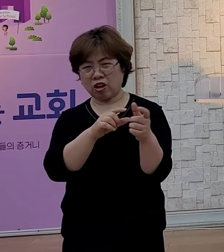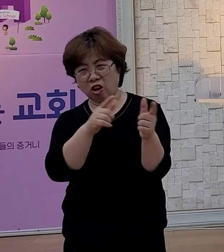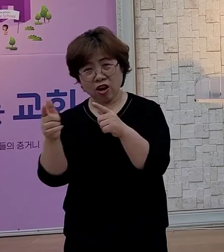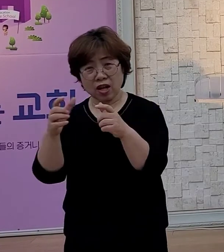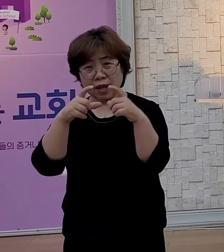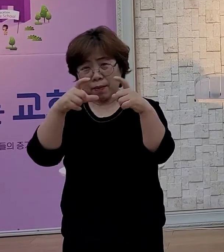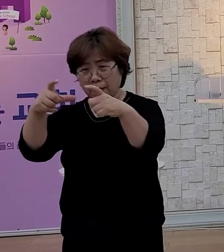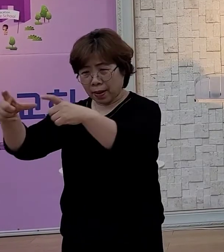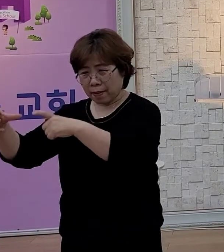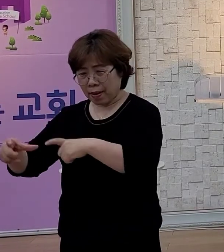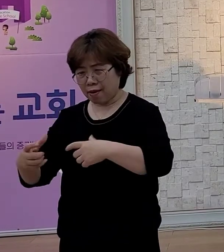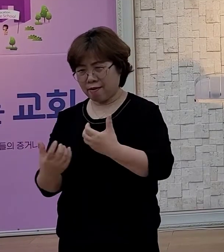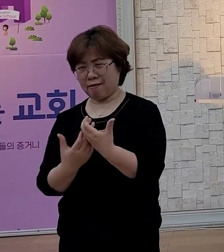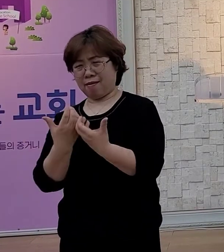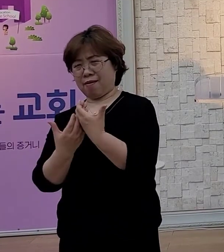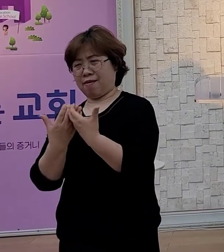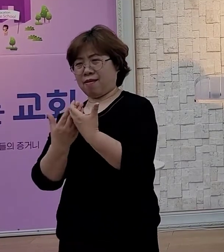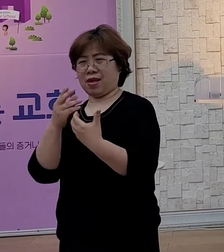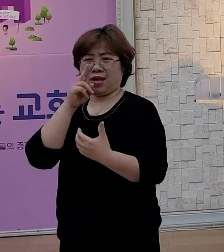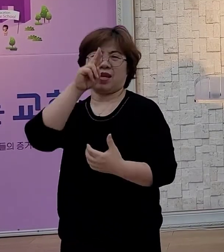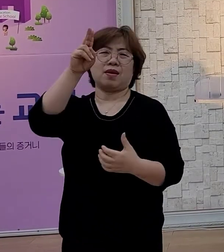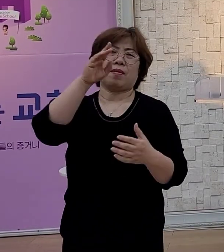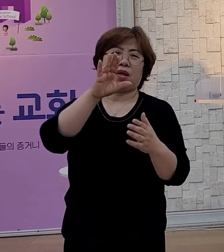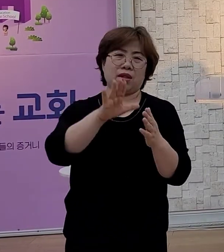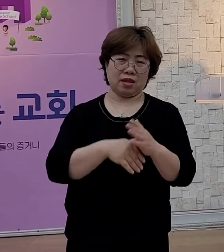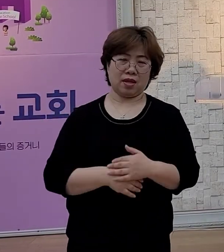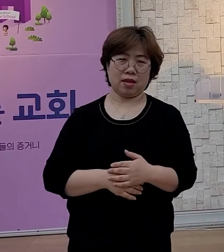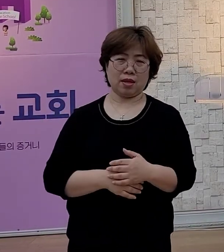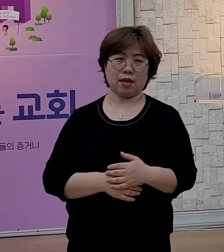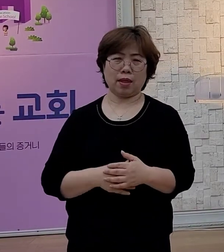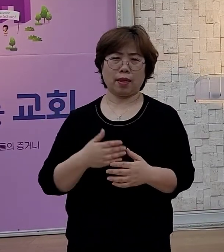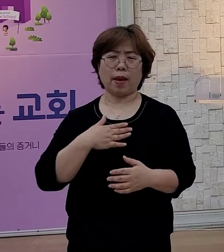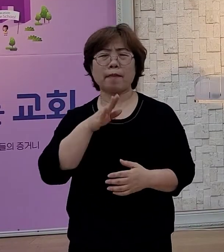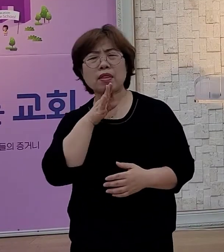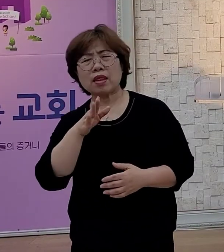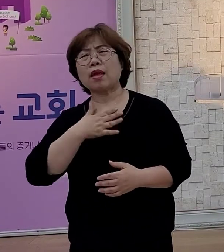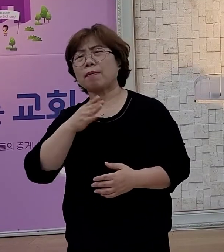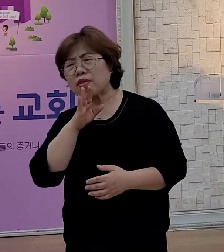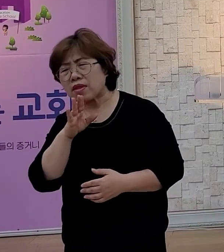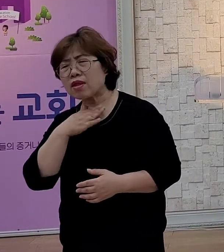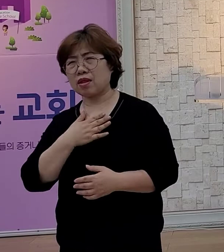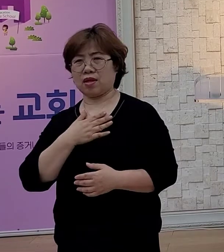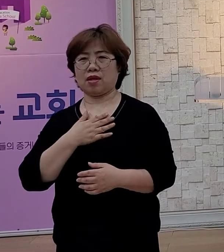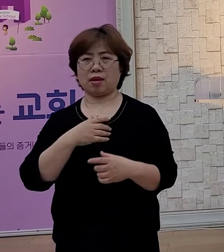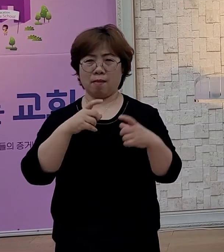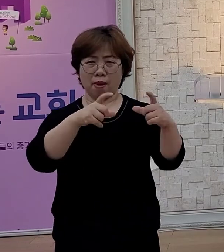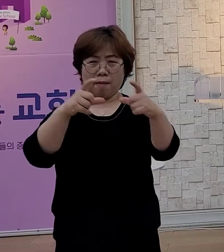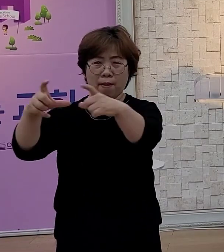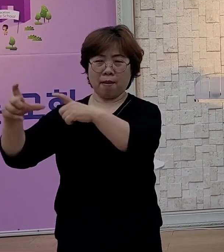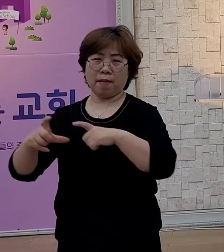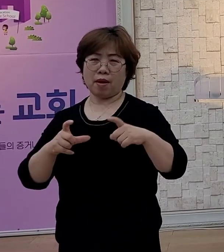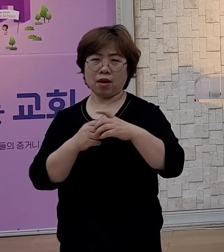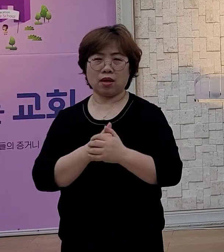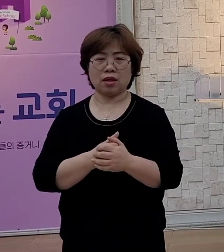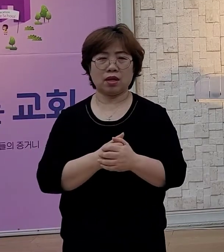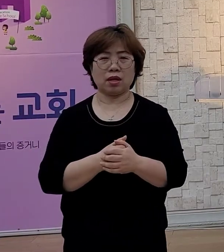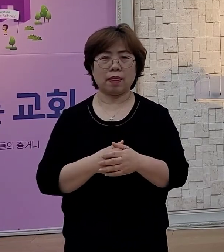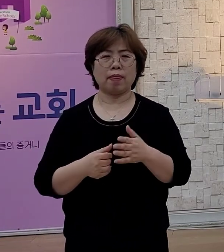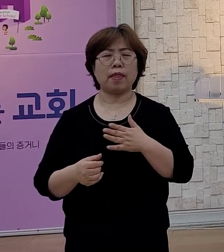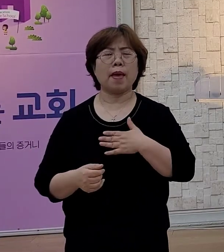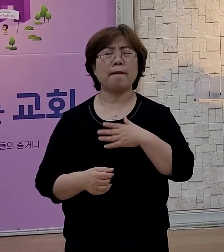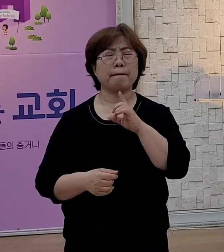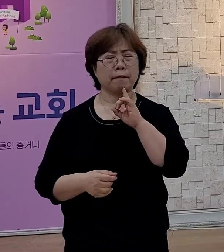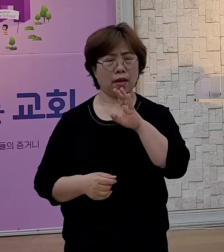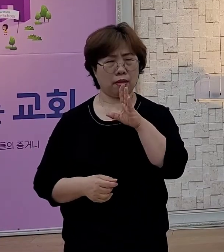할 것 없이 막 교단끼리 막 얼마나 많은 싸움을 했는지 모릅니다. 무슨 싸움인지 아세요? 다 자기가